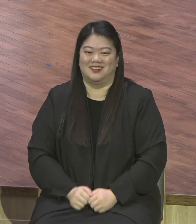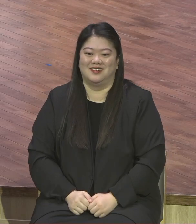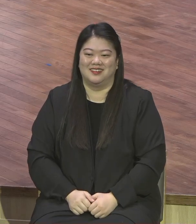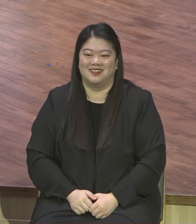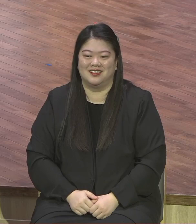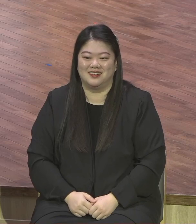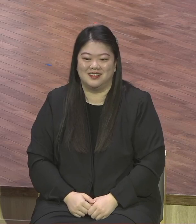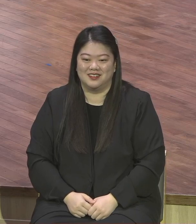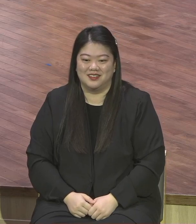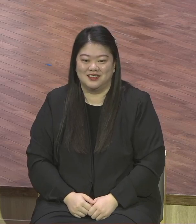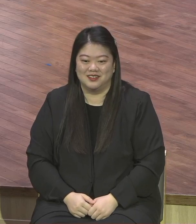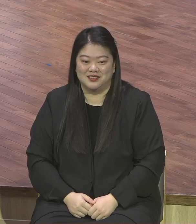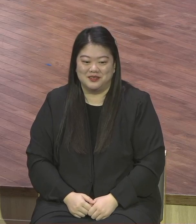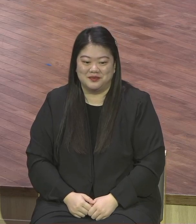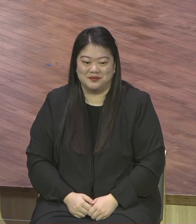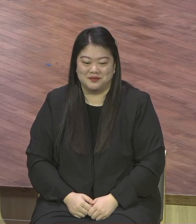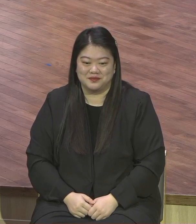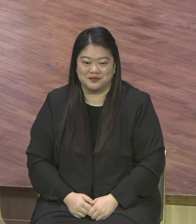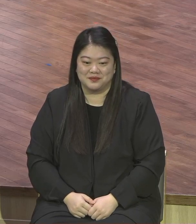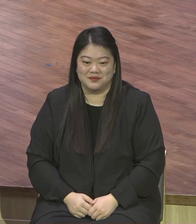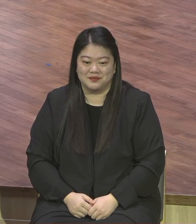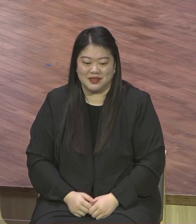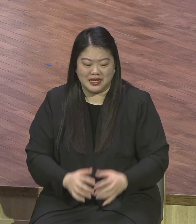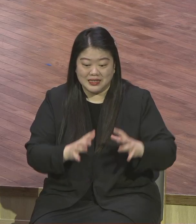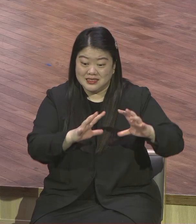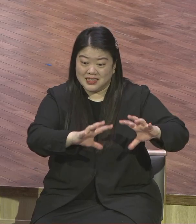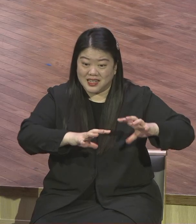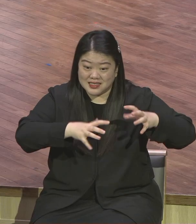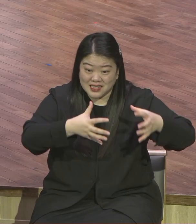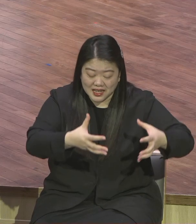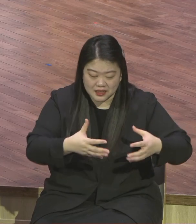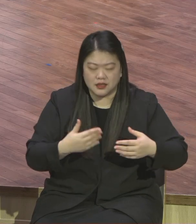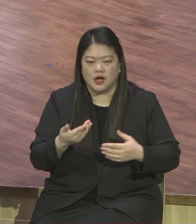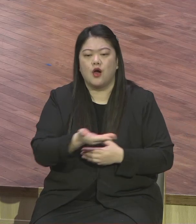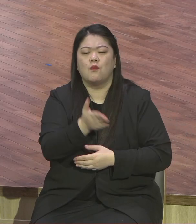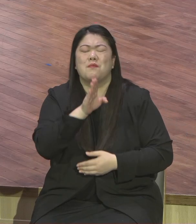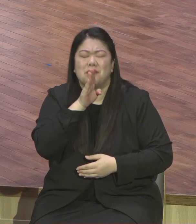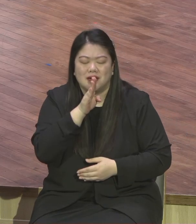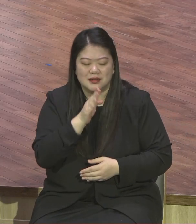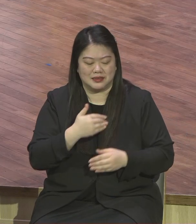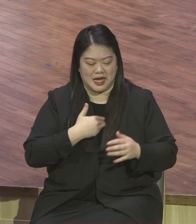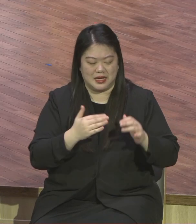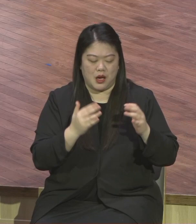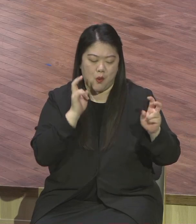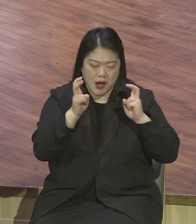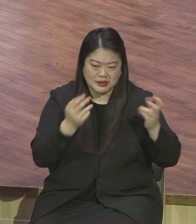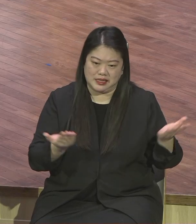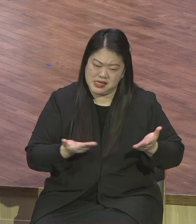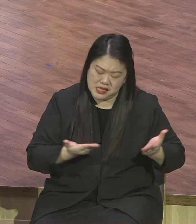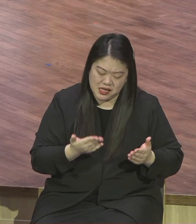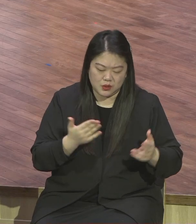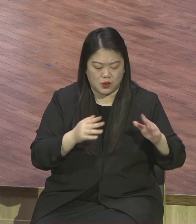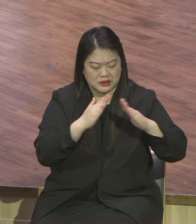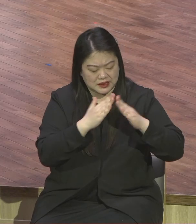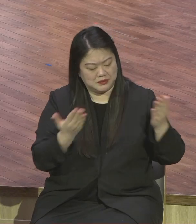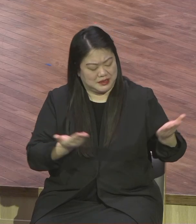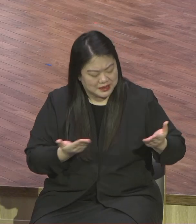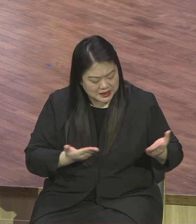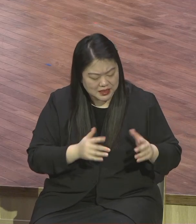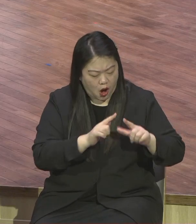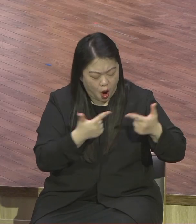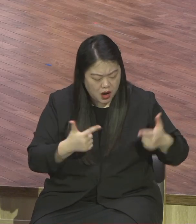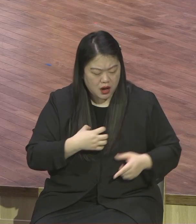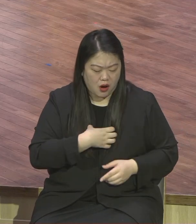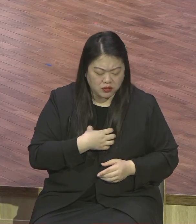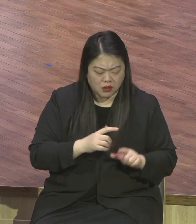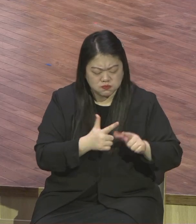그래서 우리는 이게 무슨 말입니까? 이 세상에 육체 있고 살아가면서 이런 일, 저런 일, 이런 염려, 저런 염려,